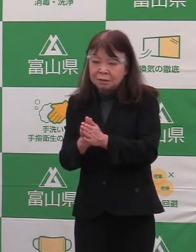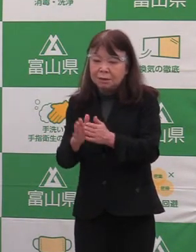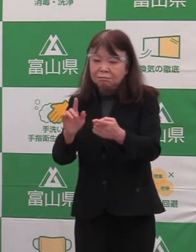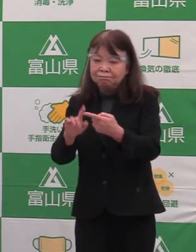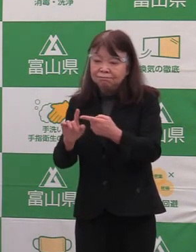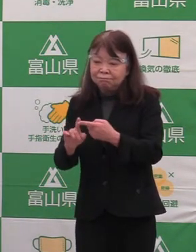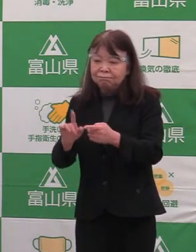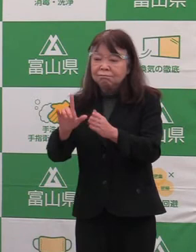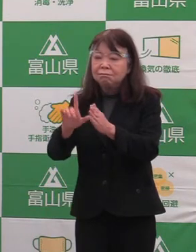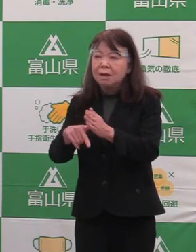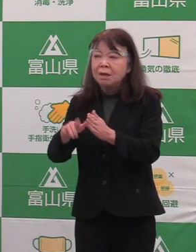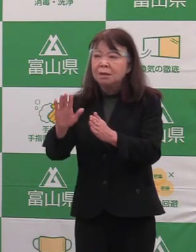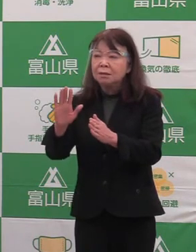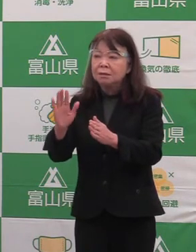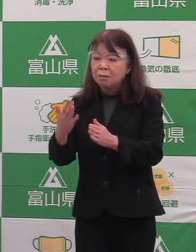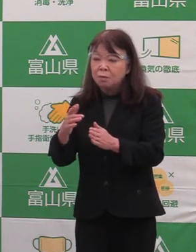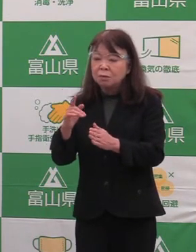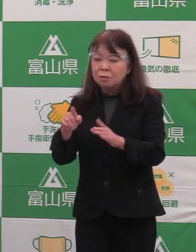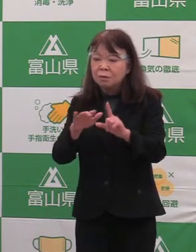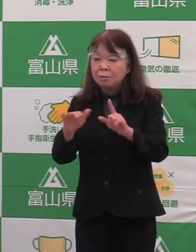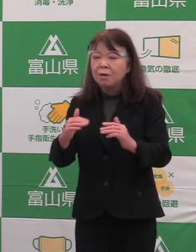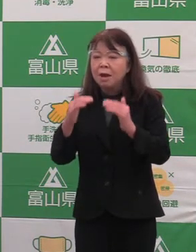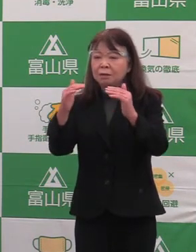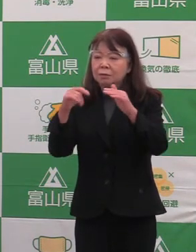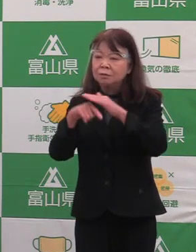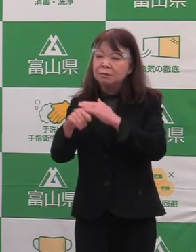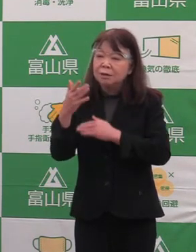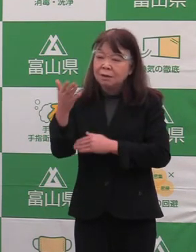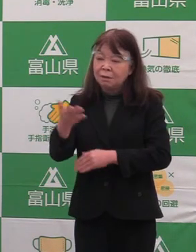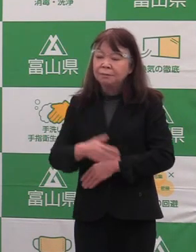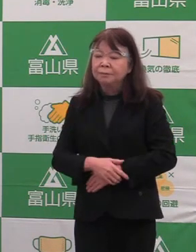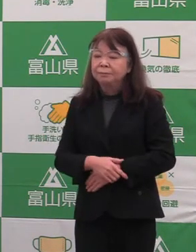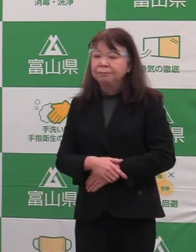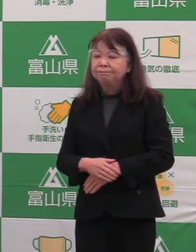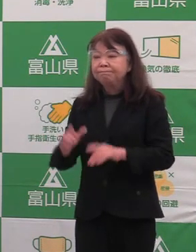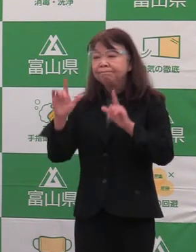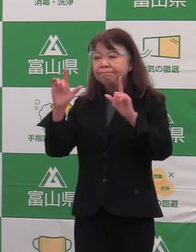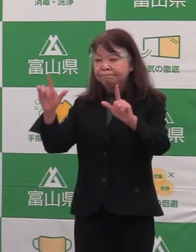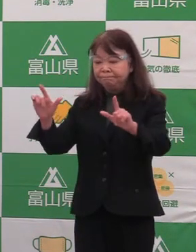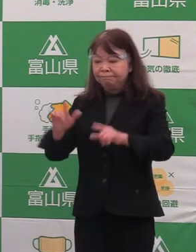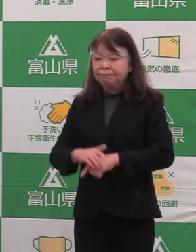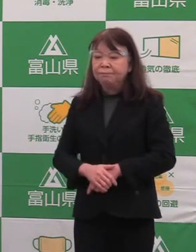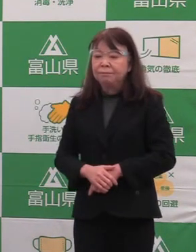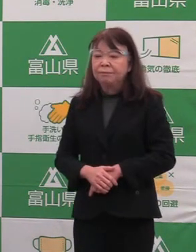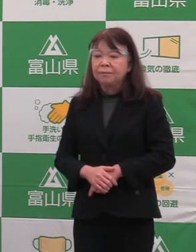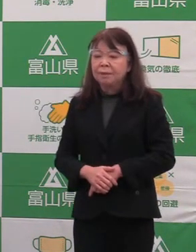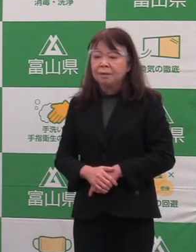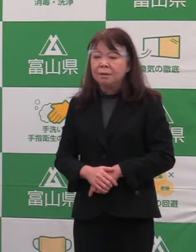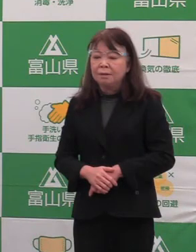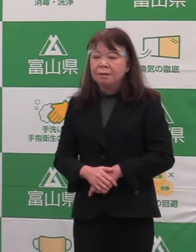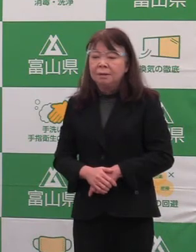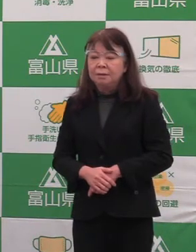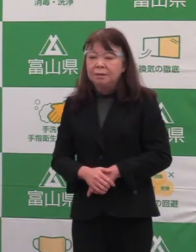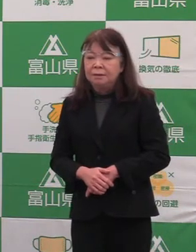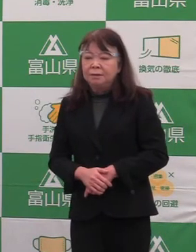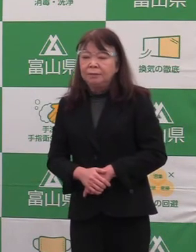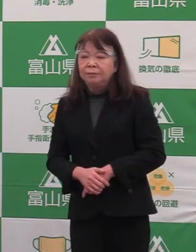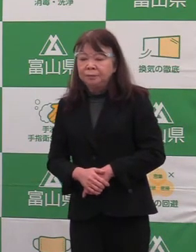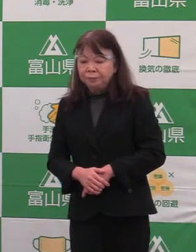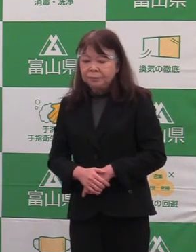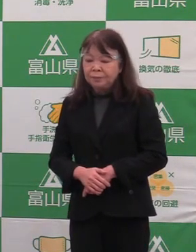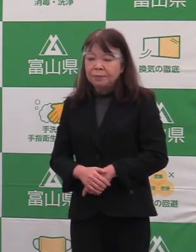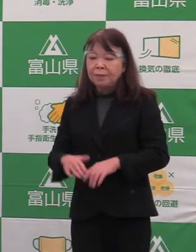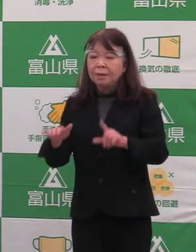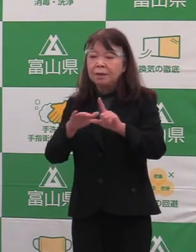もあり得るということなんですか。 ですから、私もでいうステージの変更